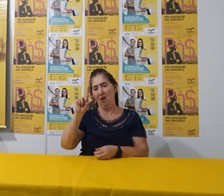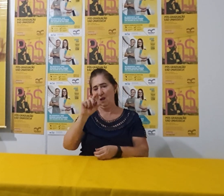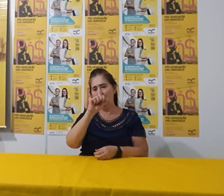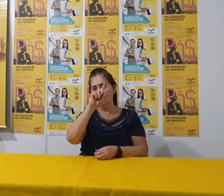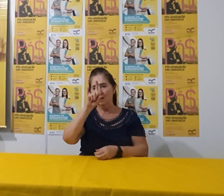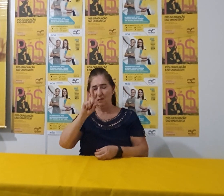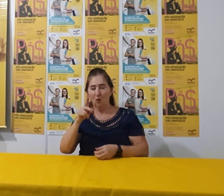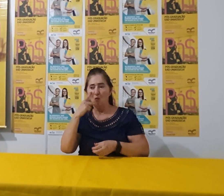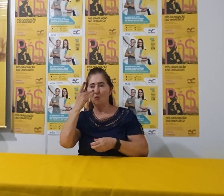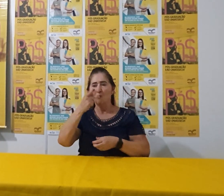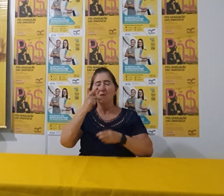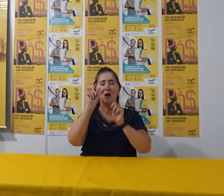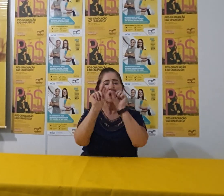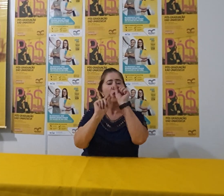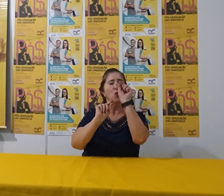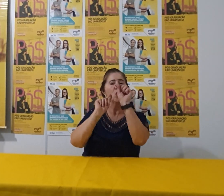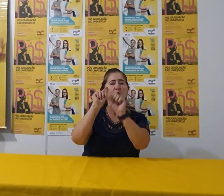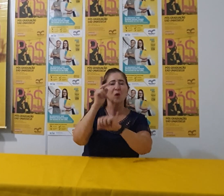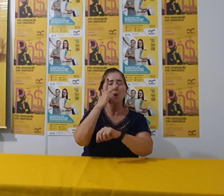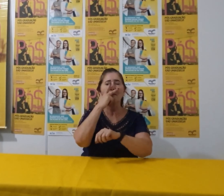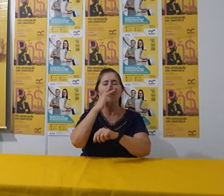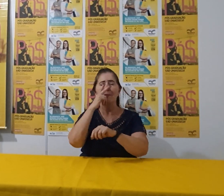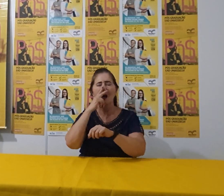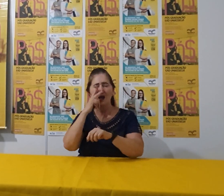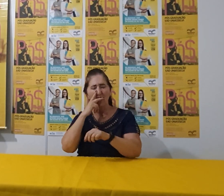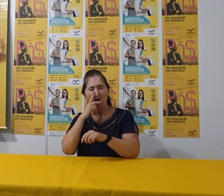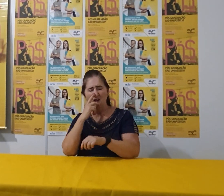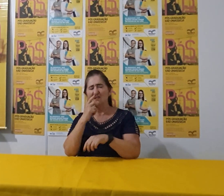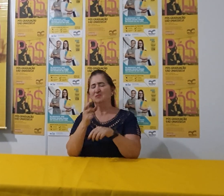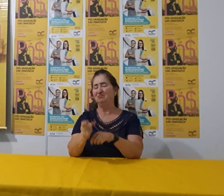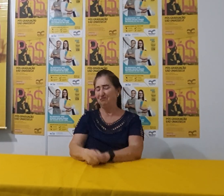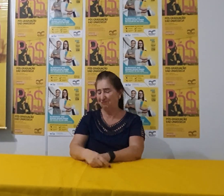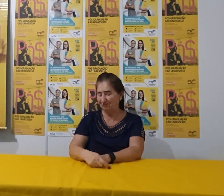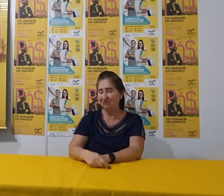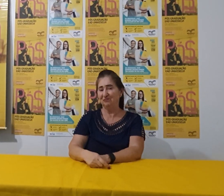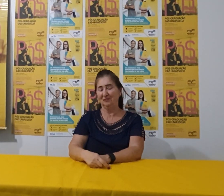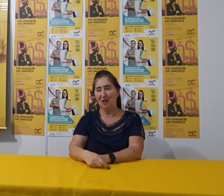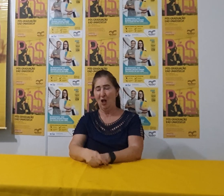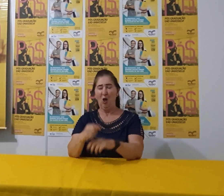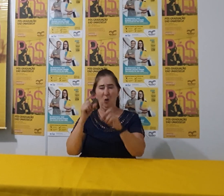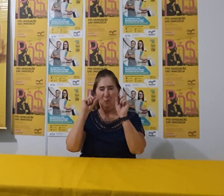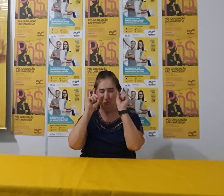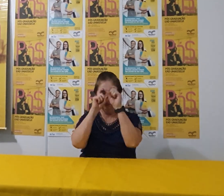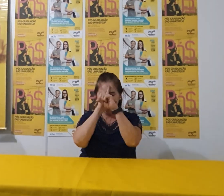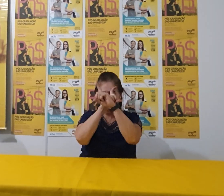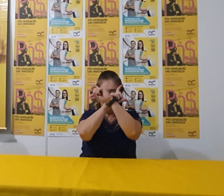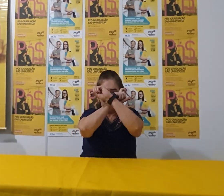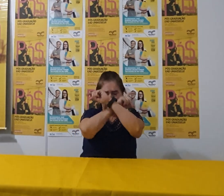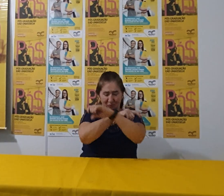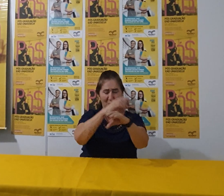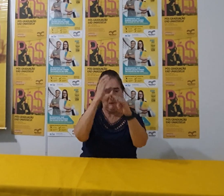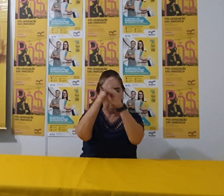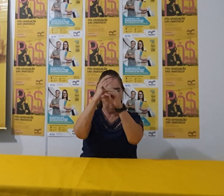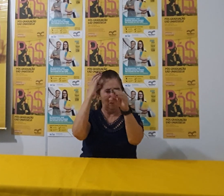salienta que a ignorância e os mitos acerca do intelecto, assim como a utilização da língua de